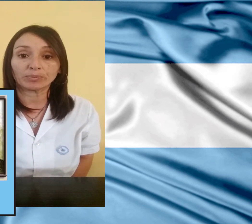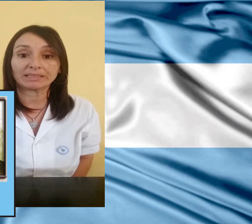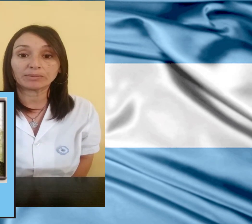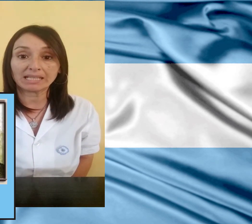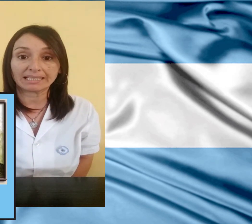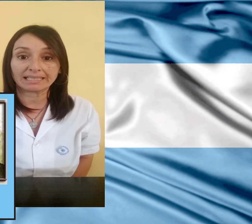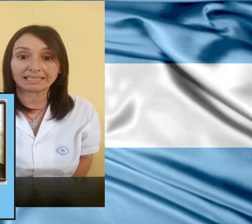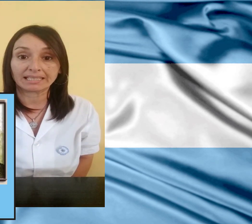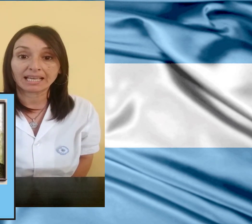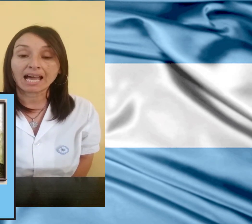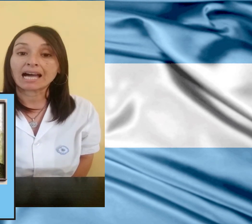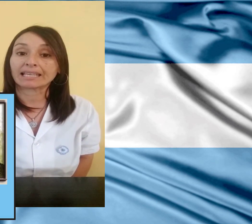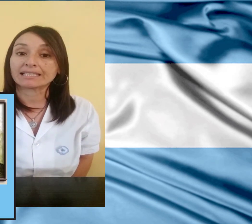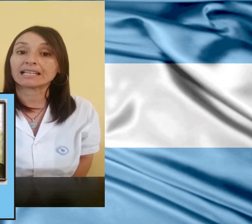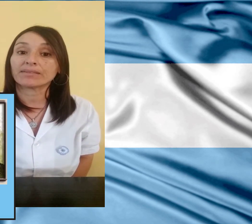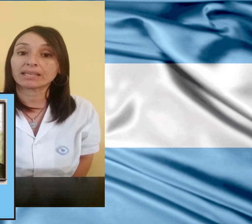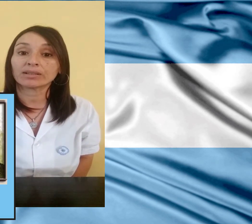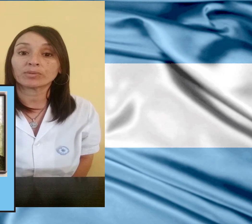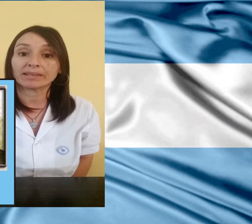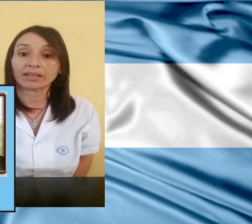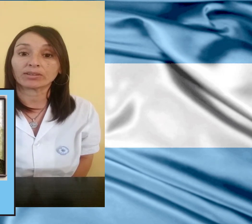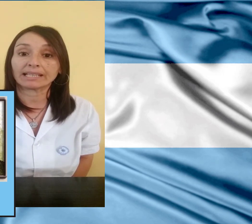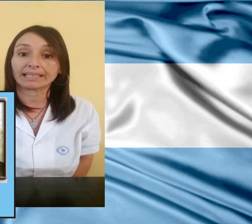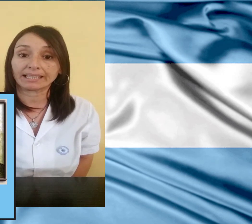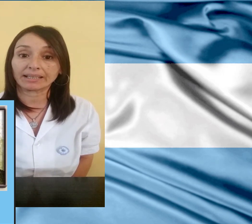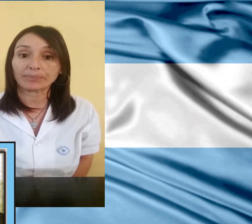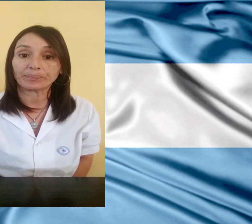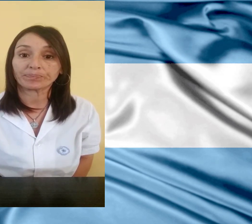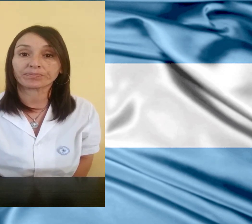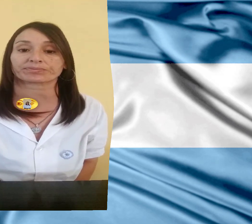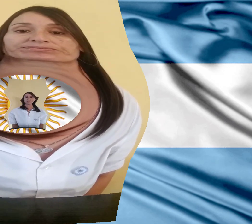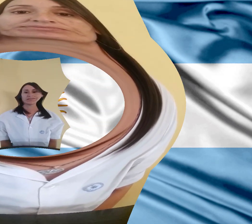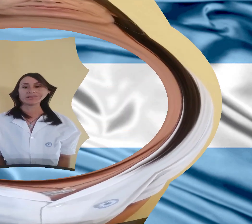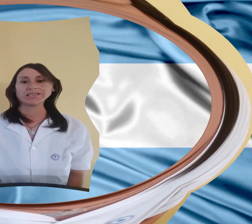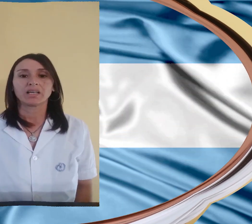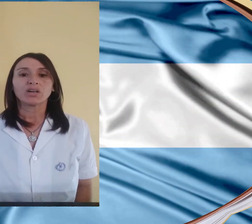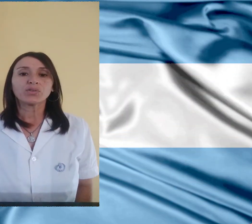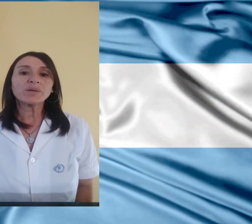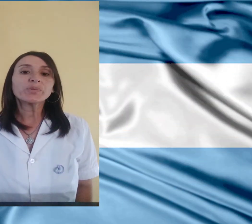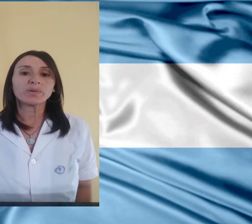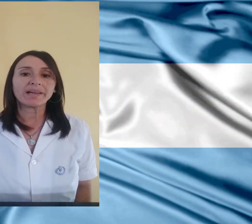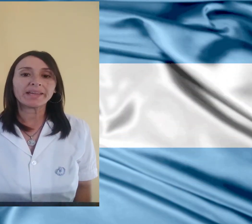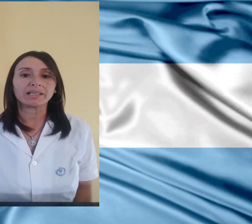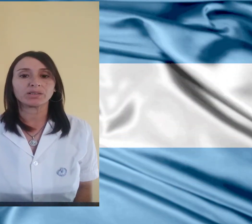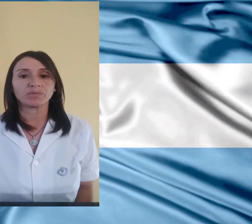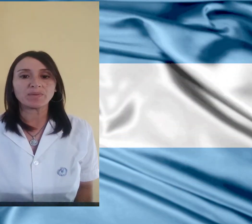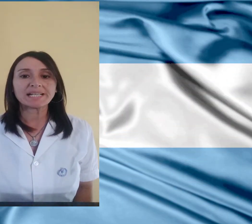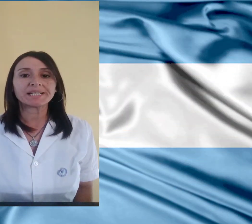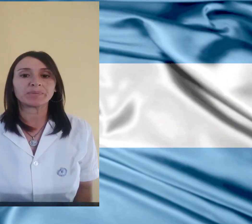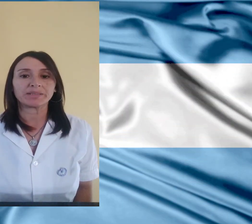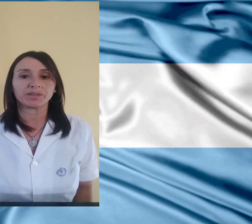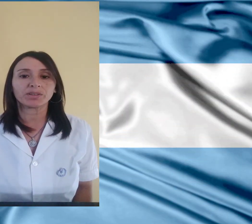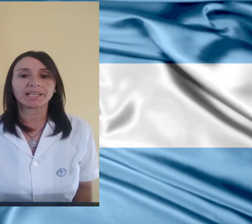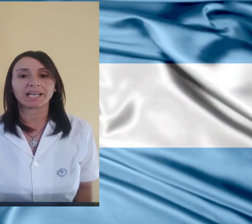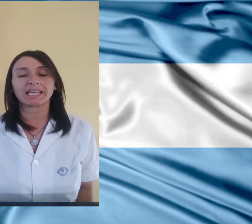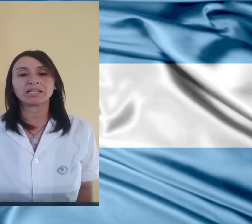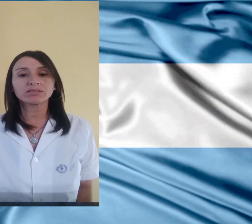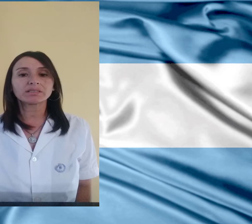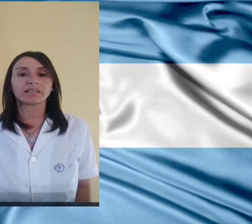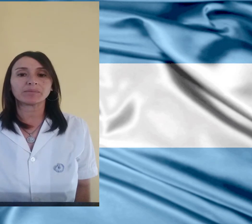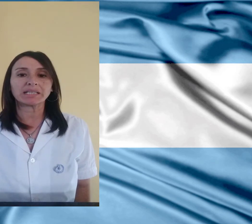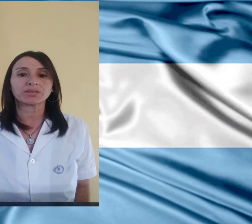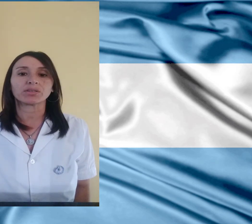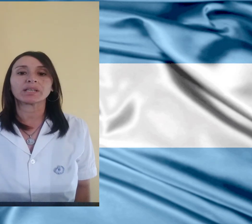Vicente López y Planes, a quien se le había encomendado la tarea. Fue aprobada como marcha patriota